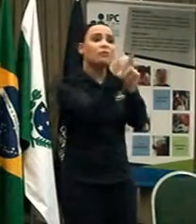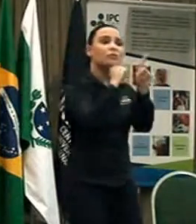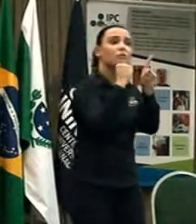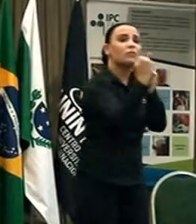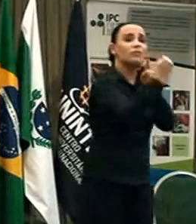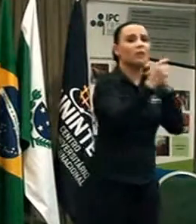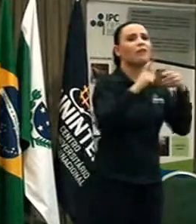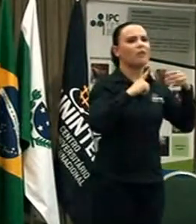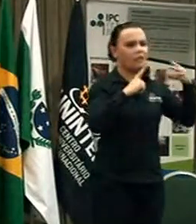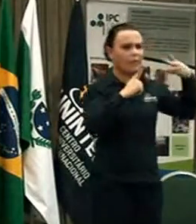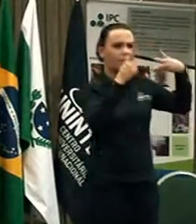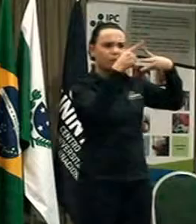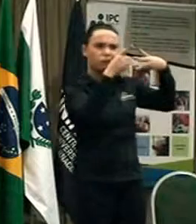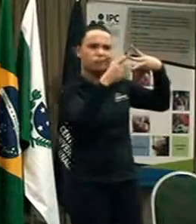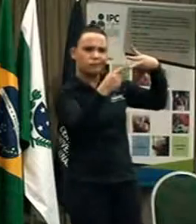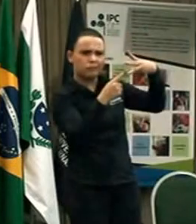clareza. Mas nós somos